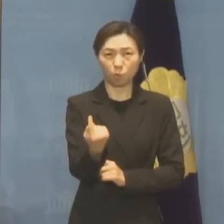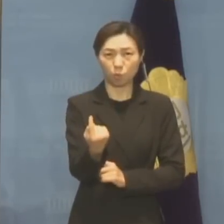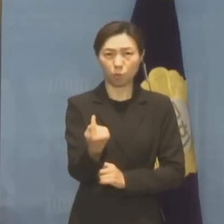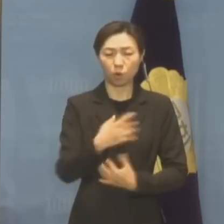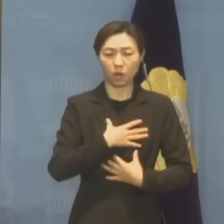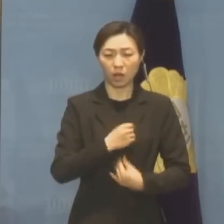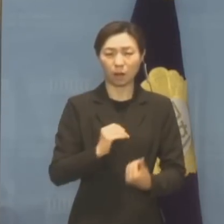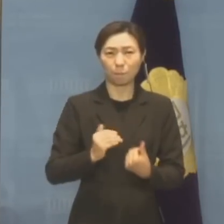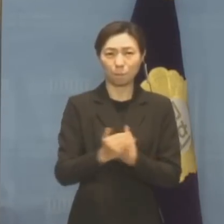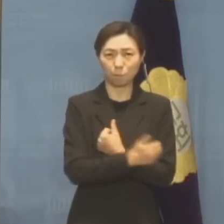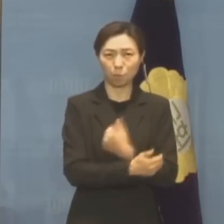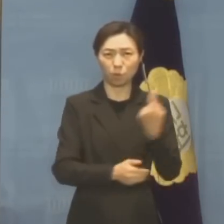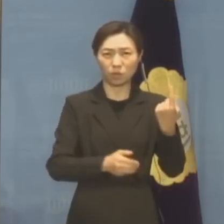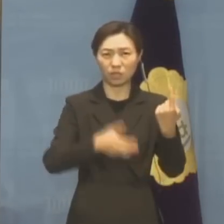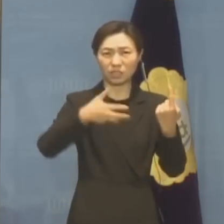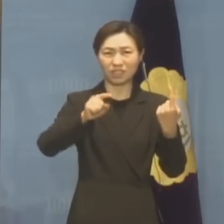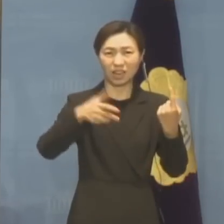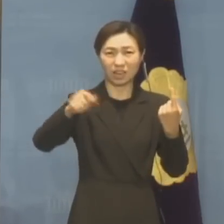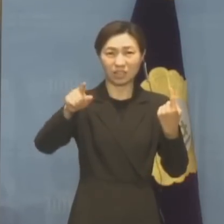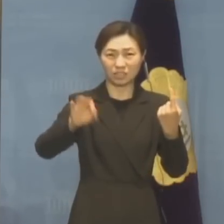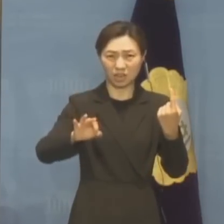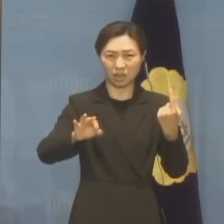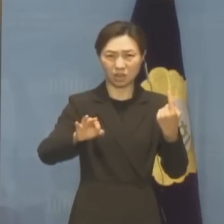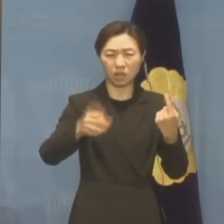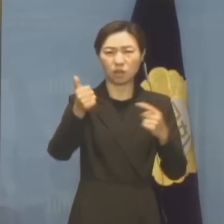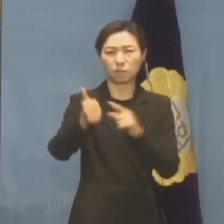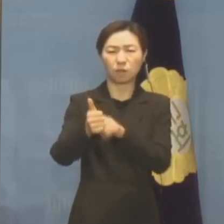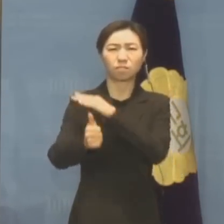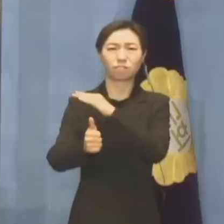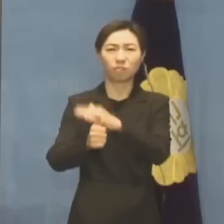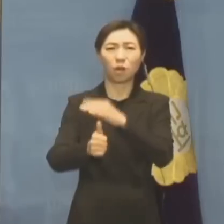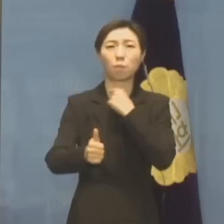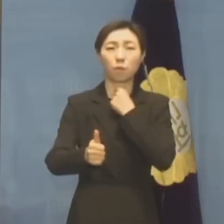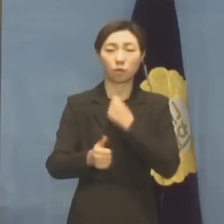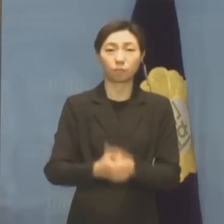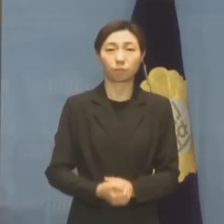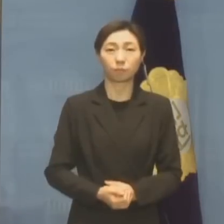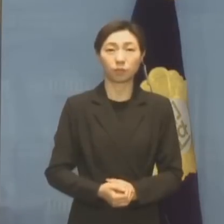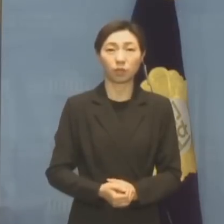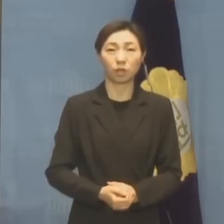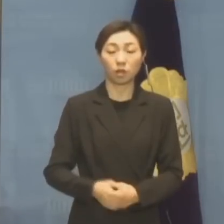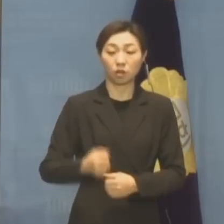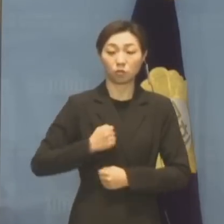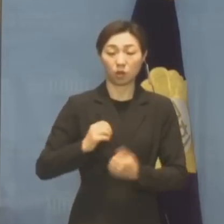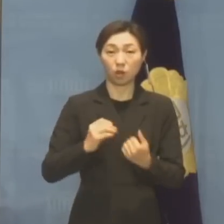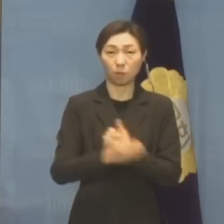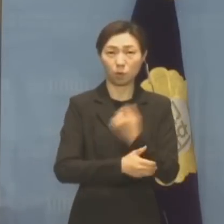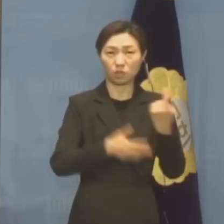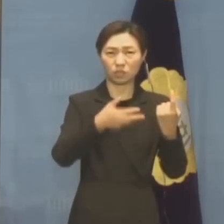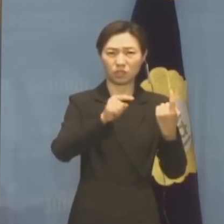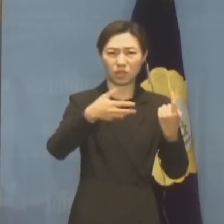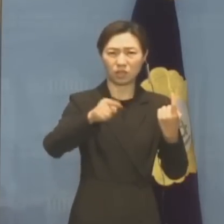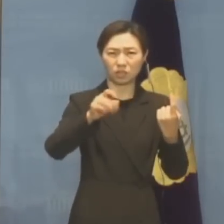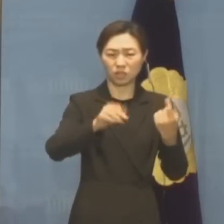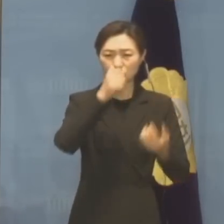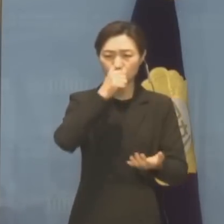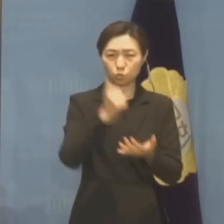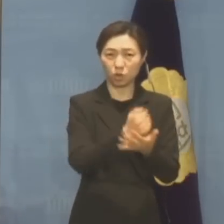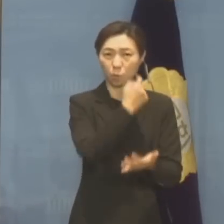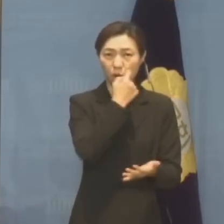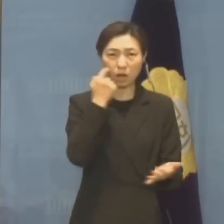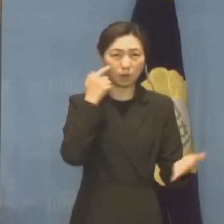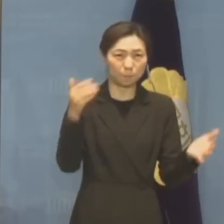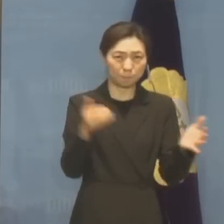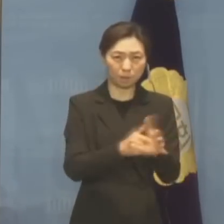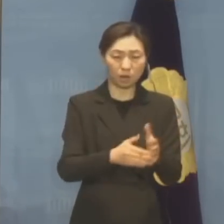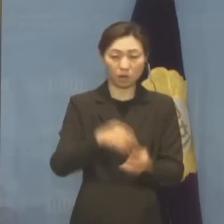요구합니다. 김태호 국가안보실 1차장의 유죄가 확정되었습니다. 윤석열 정부의